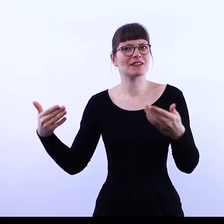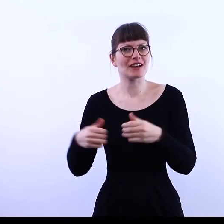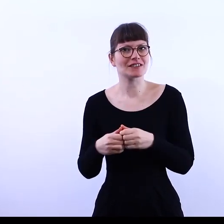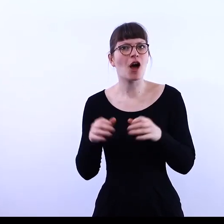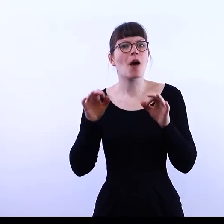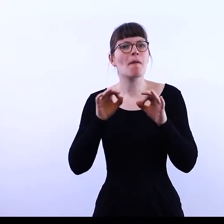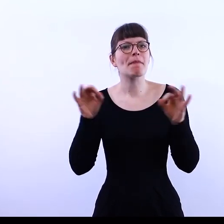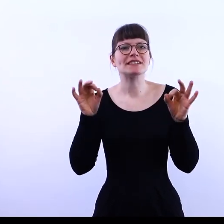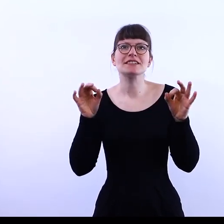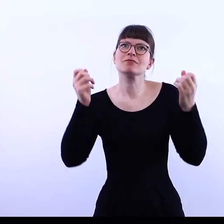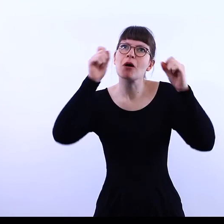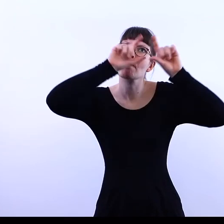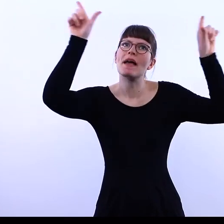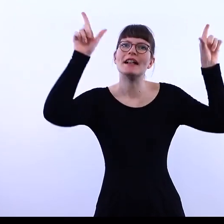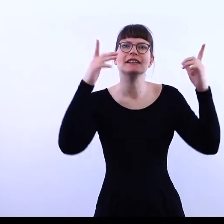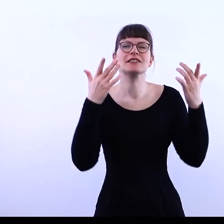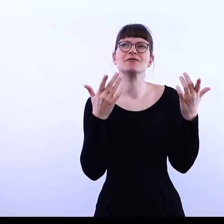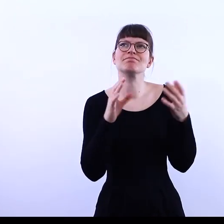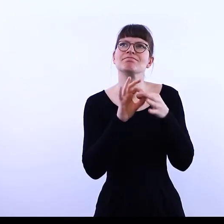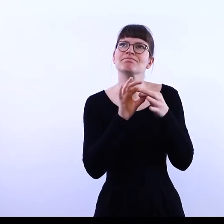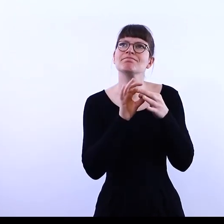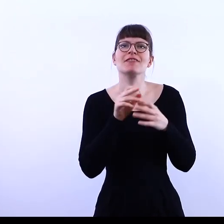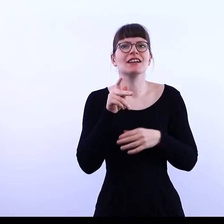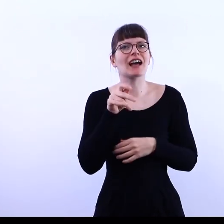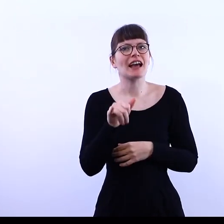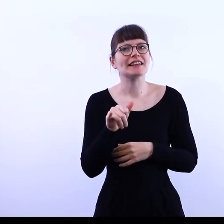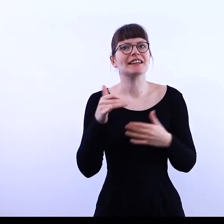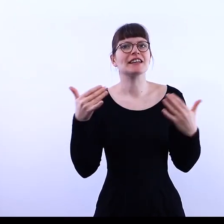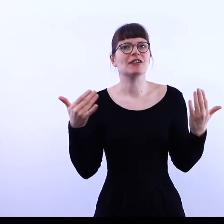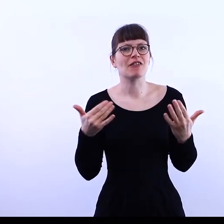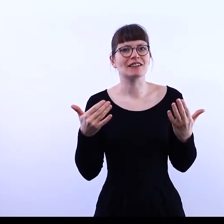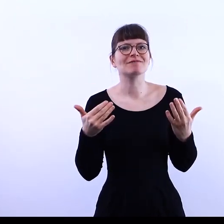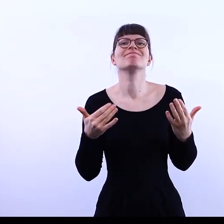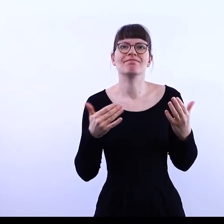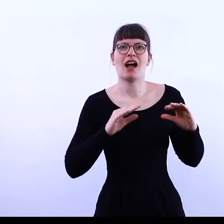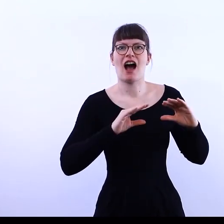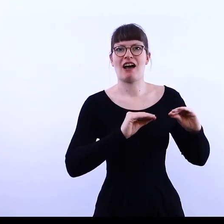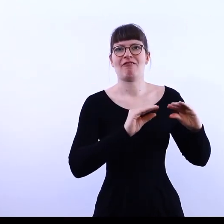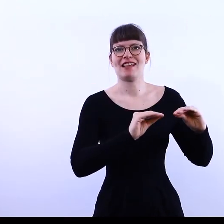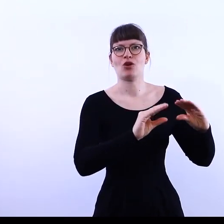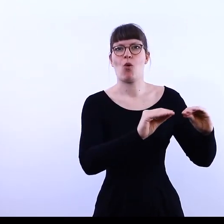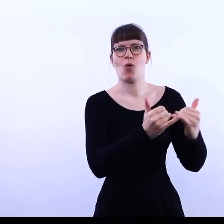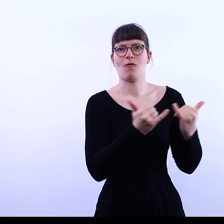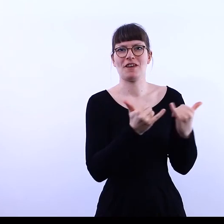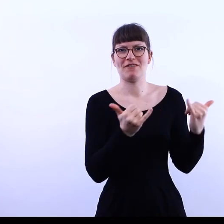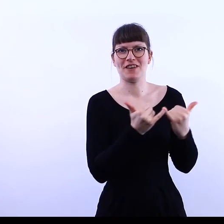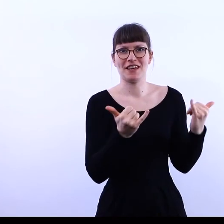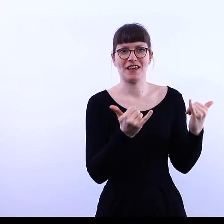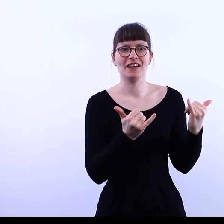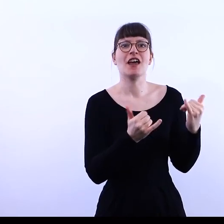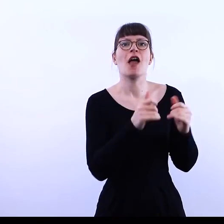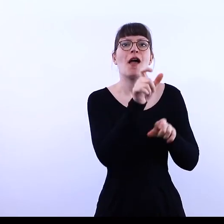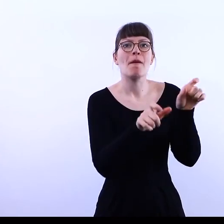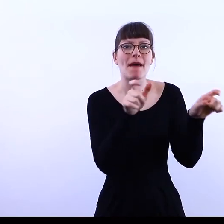Versinnbildlichung oder Illustration von KI die Anwendung ist. Also dass man den Menschen, die User